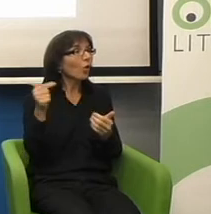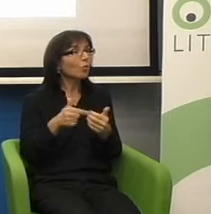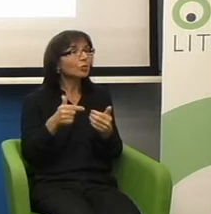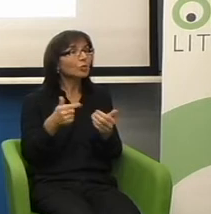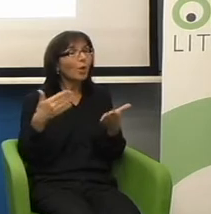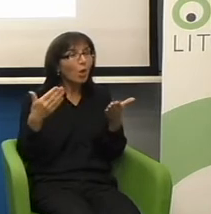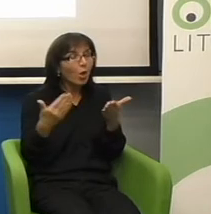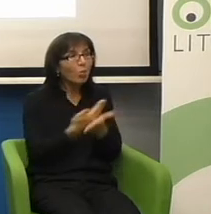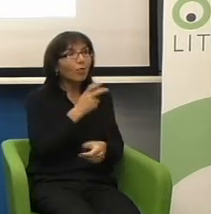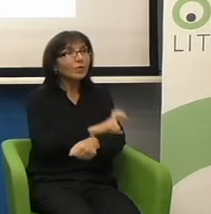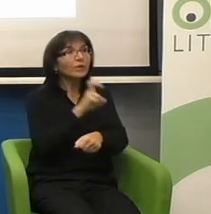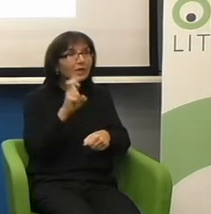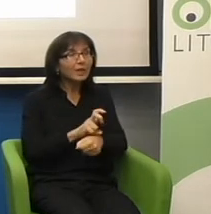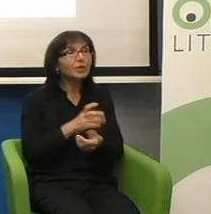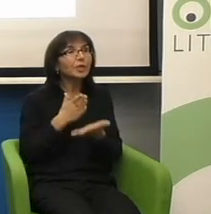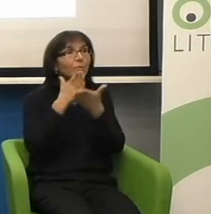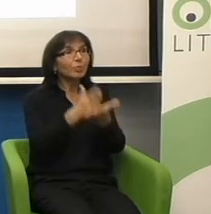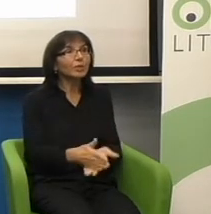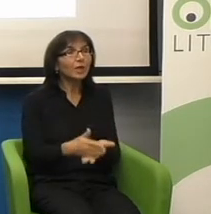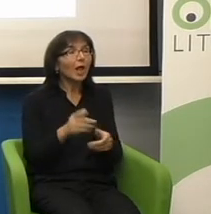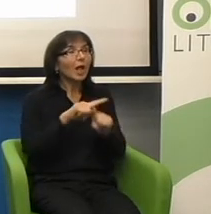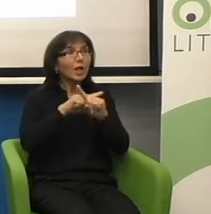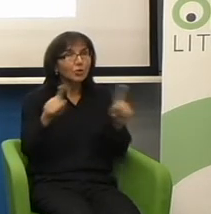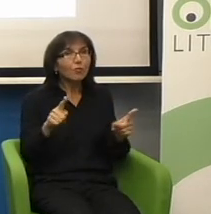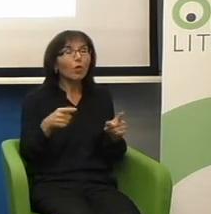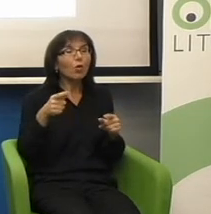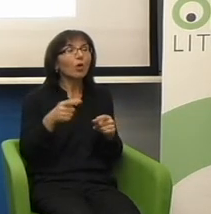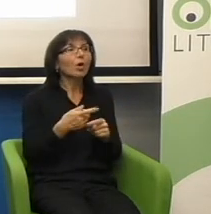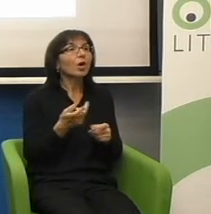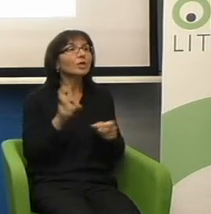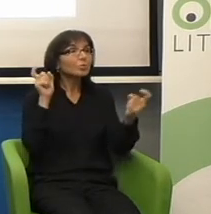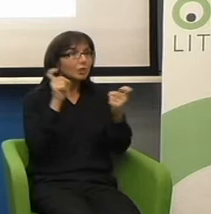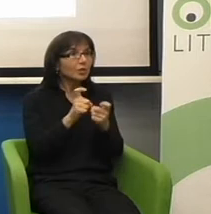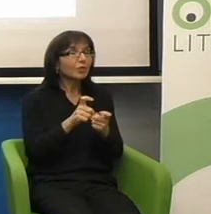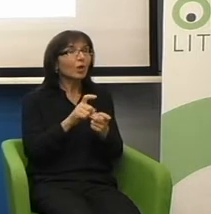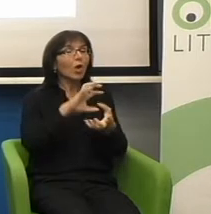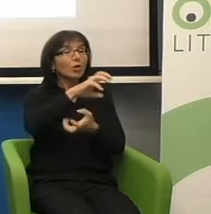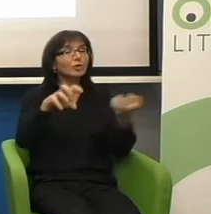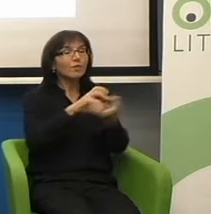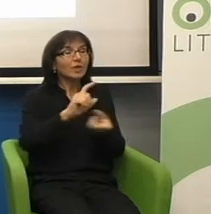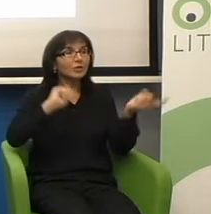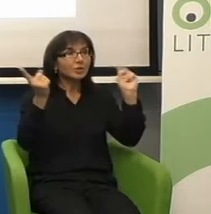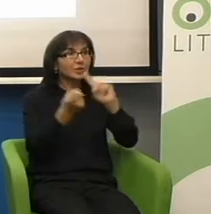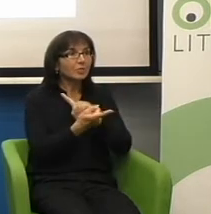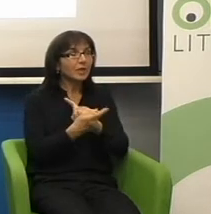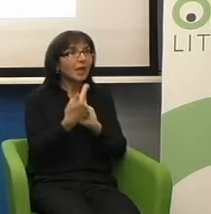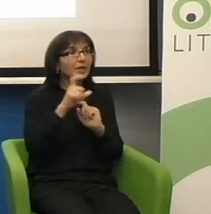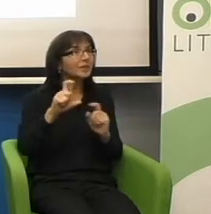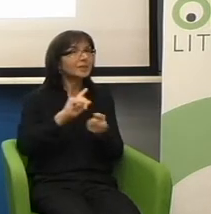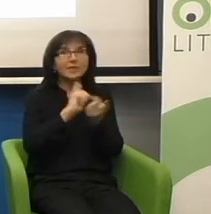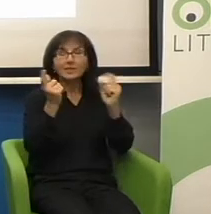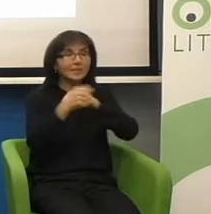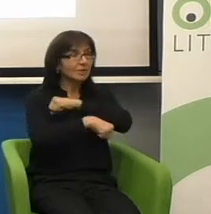jakby nowe techniki popierać, ale też nie możemy się nim sprzeciwiać. Taki jest świat, tak się zmienia. Natomiast nic nie zastąpi drugiego